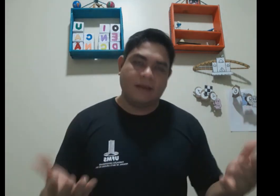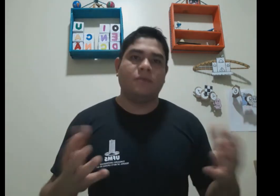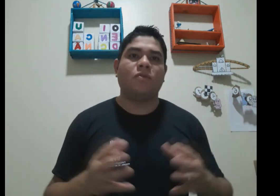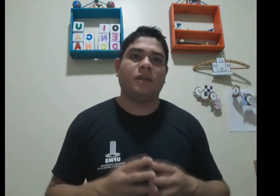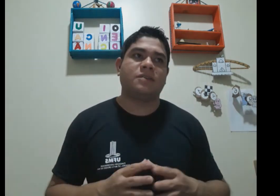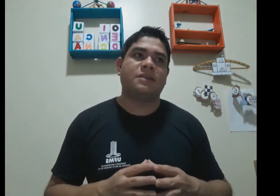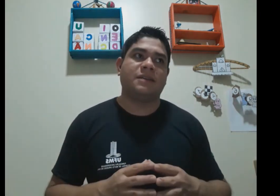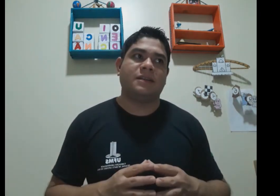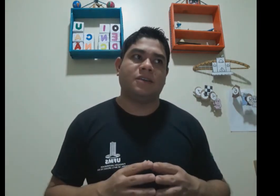no contexto da sala de aula.